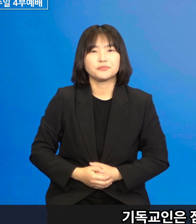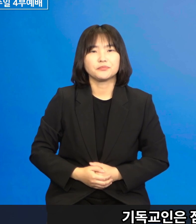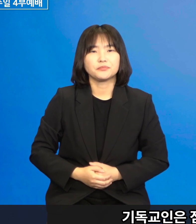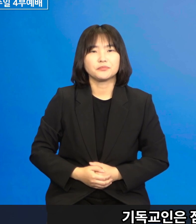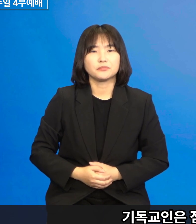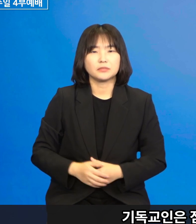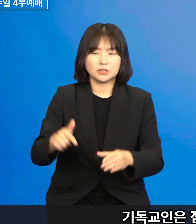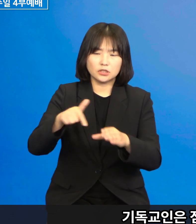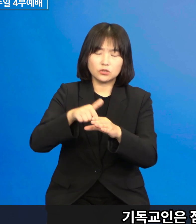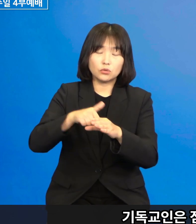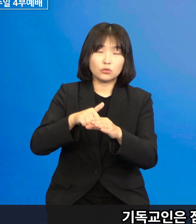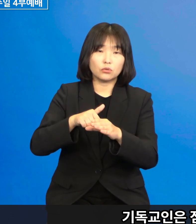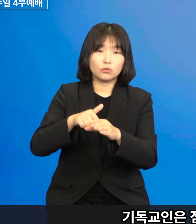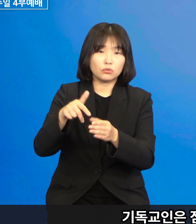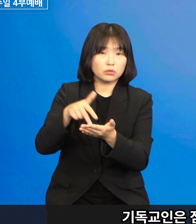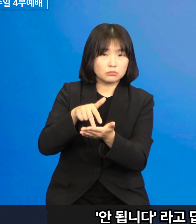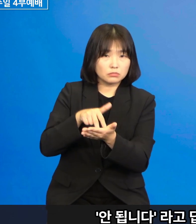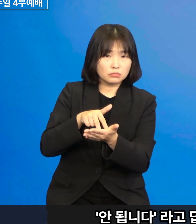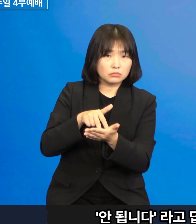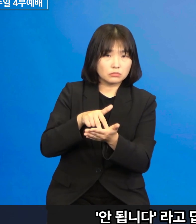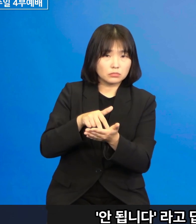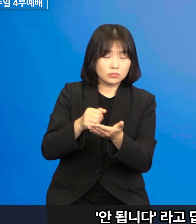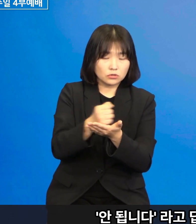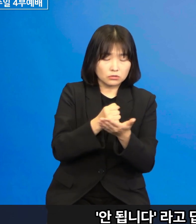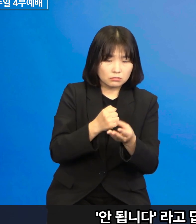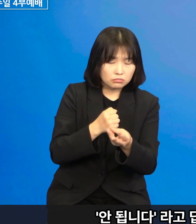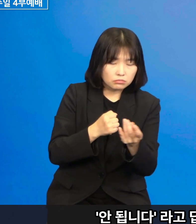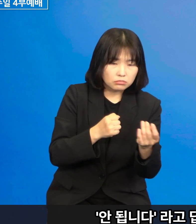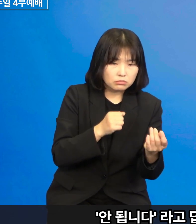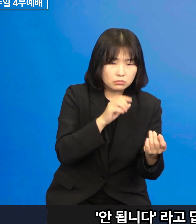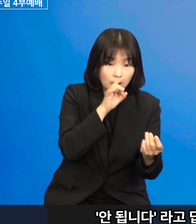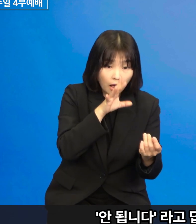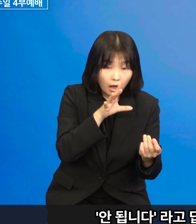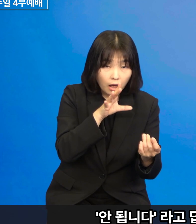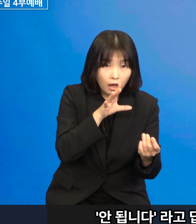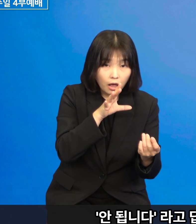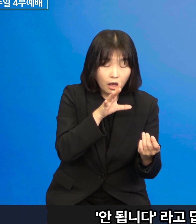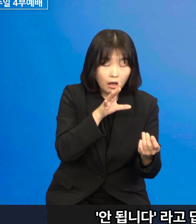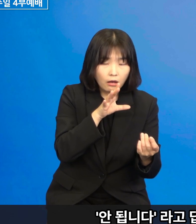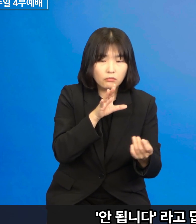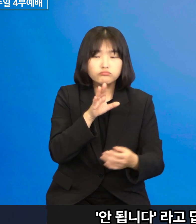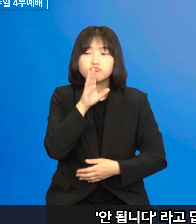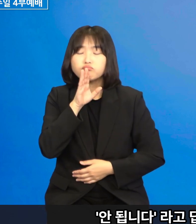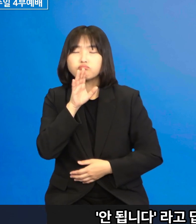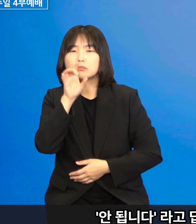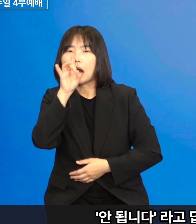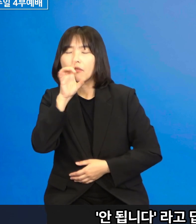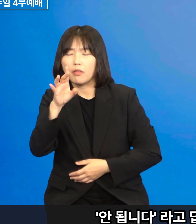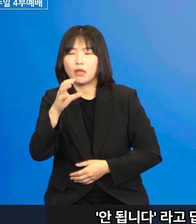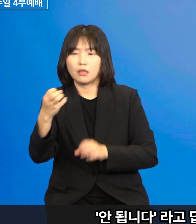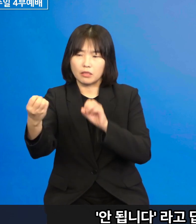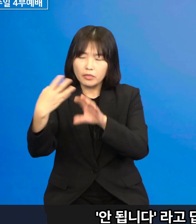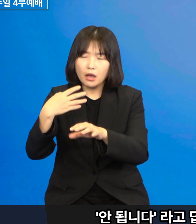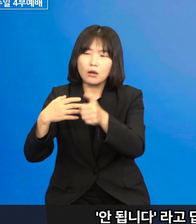기독교인은 점을 보면 안 됩니까? 안 됩니다 라고 답한 비율이 또 50%예요.